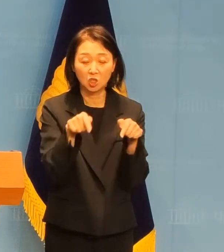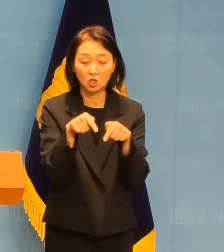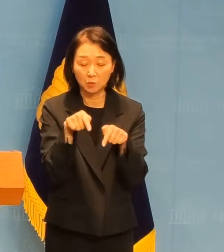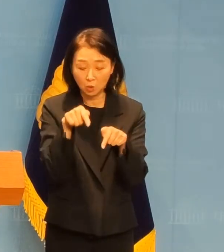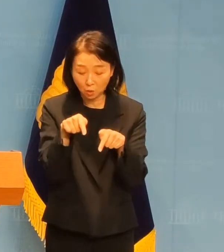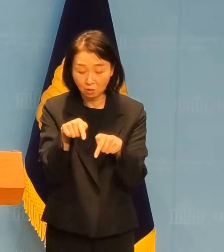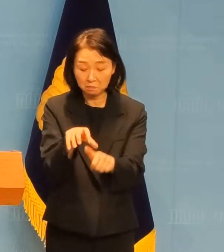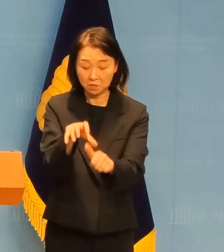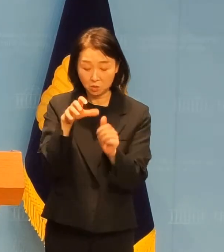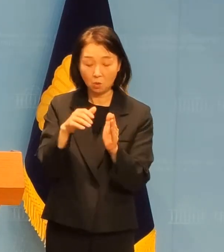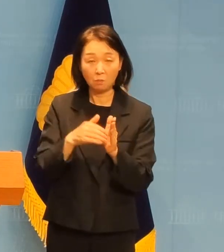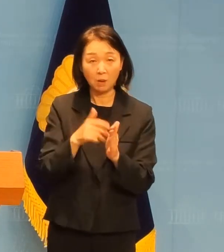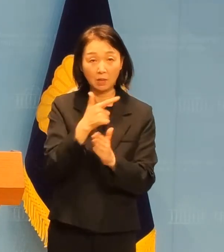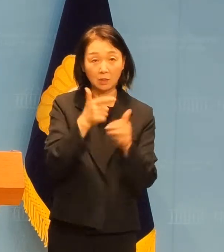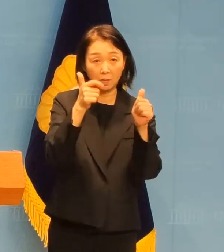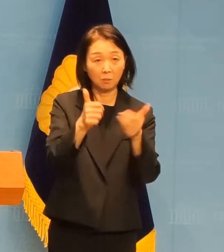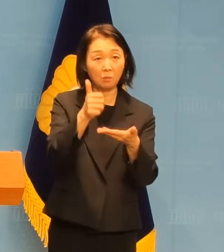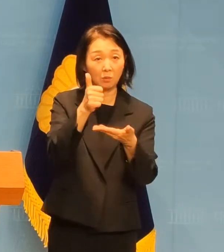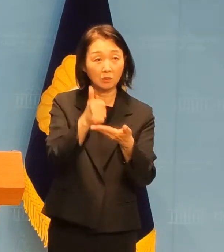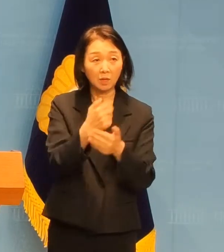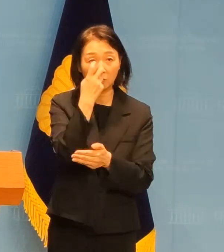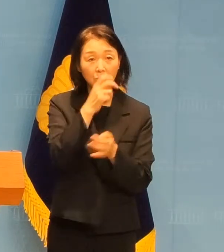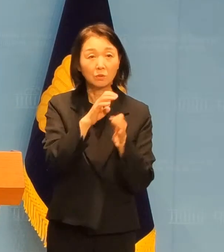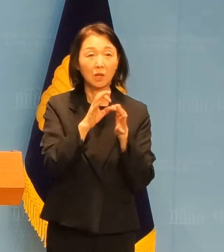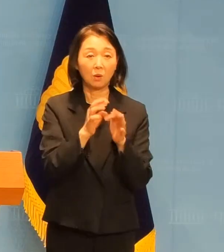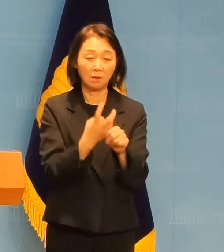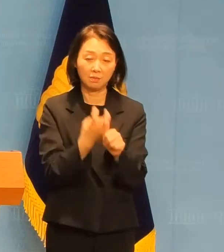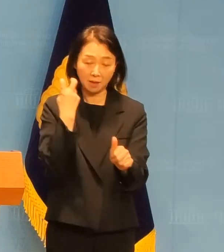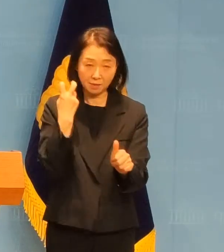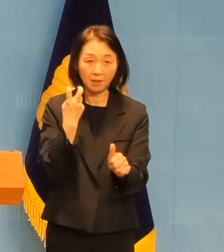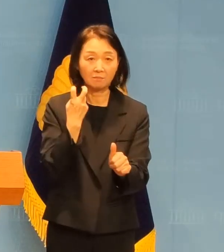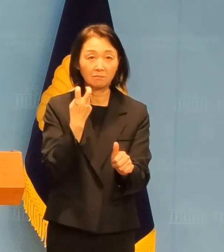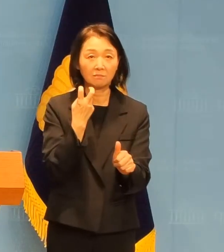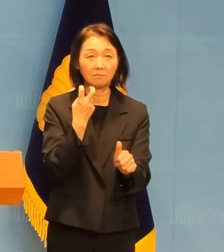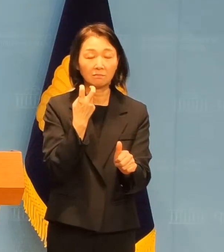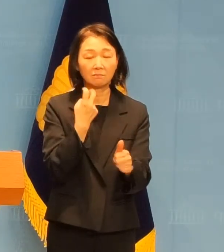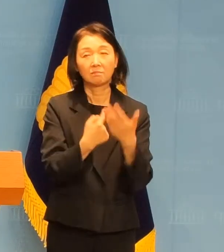토대로 대법원장 수사와 탄핵을 주장합니다.